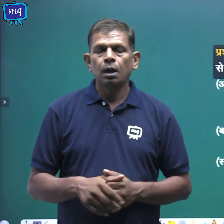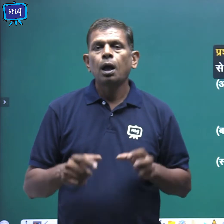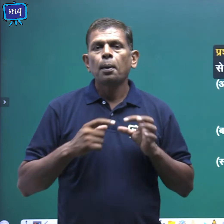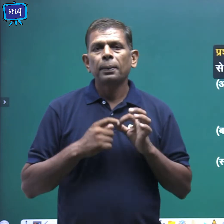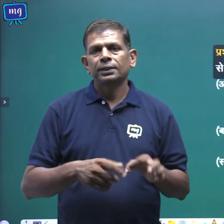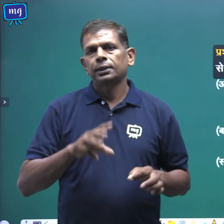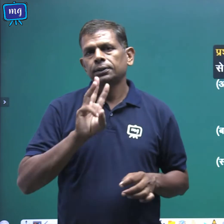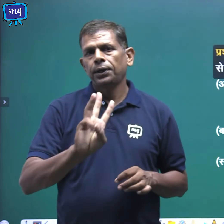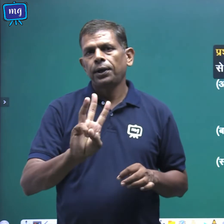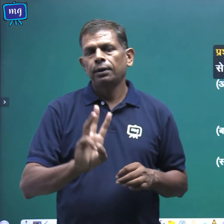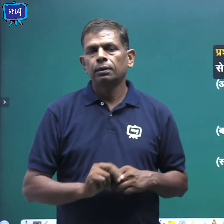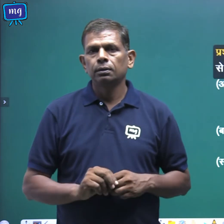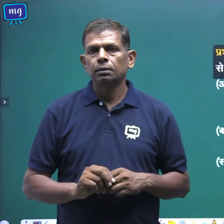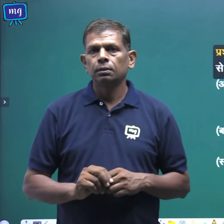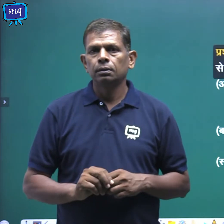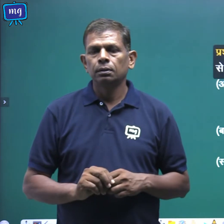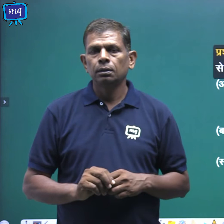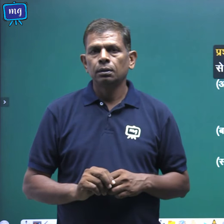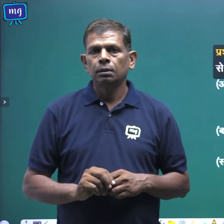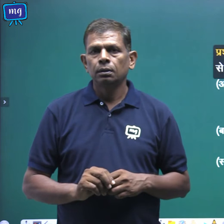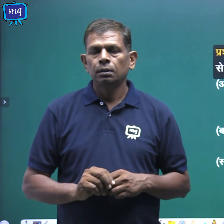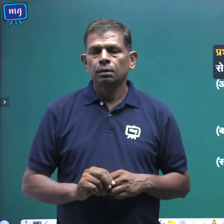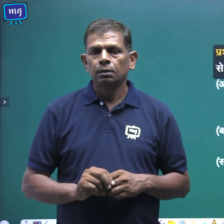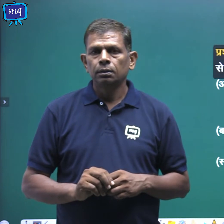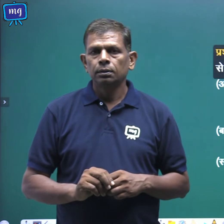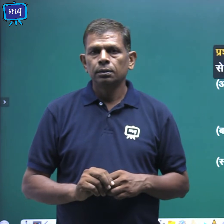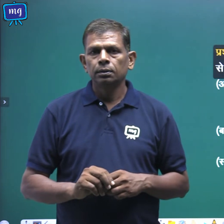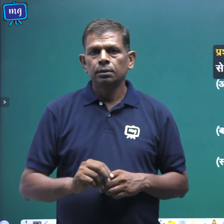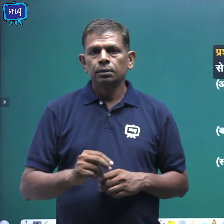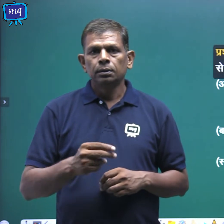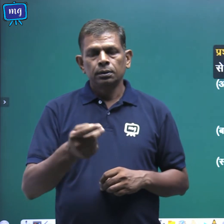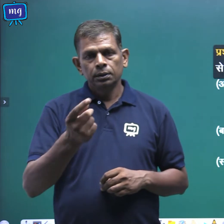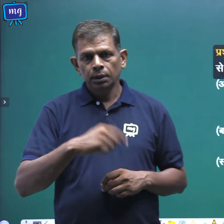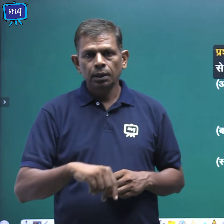प्रश्न 3, दिए गए शब्दों की